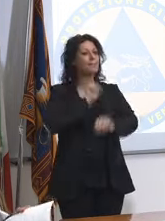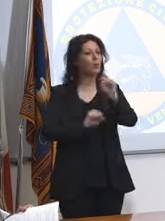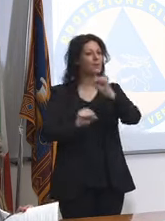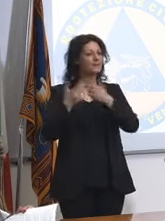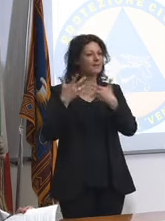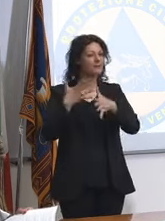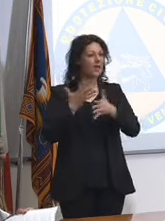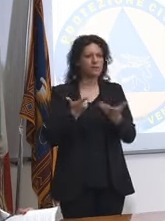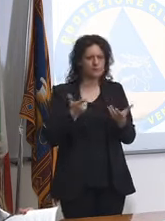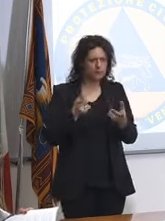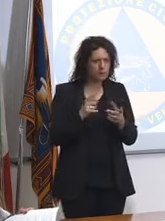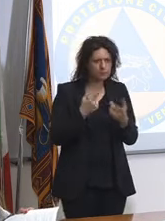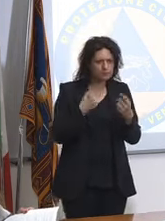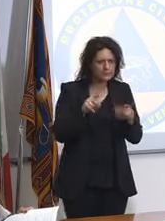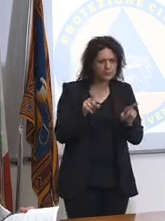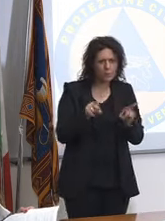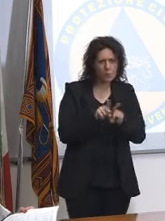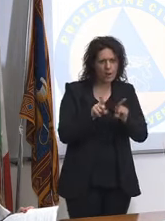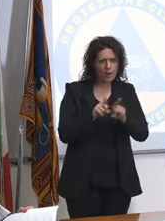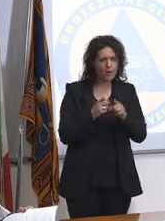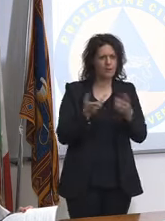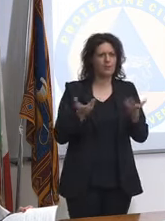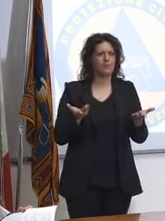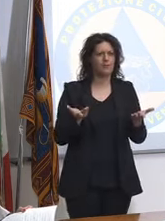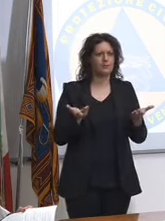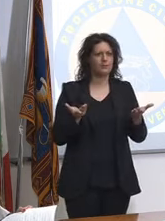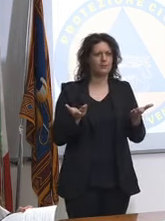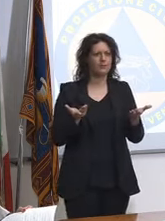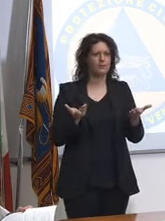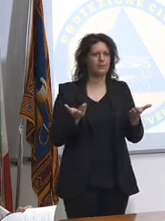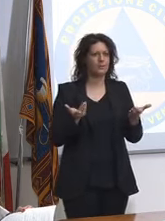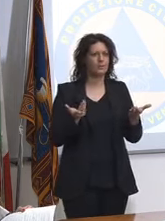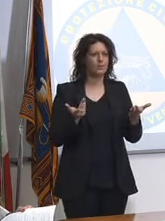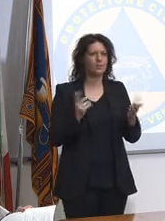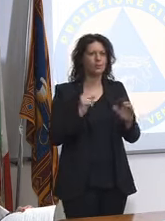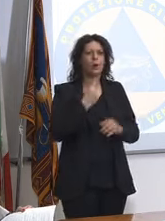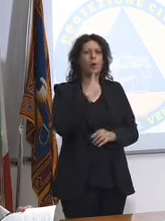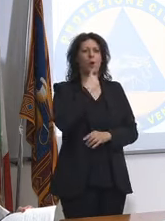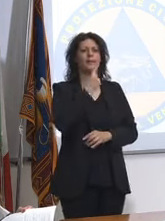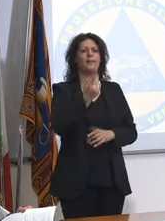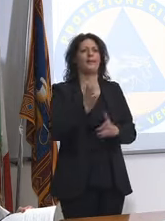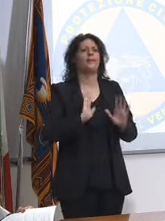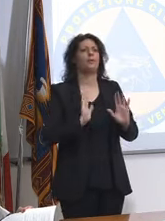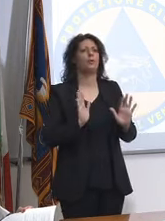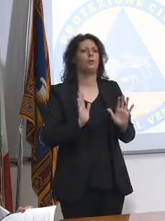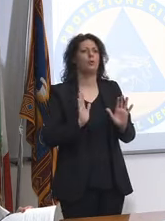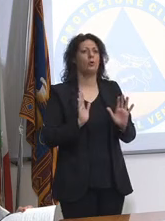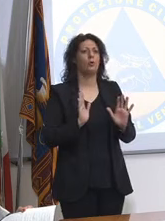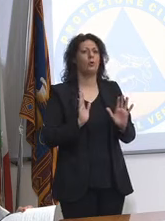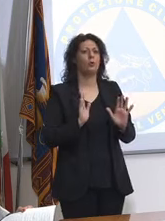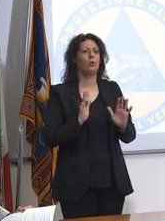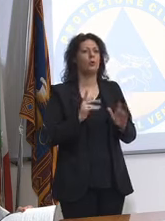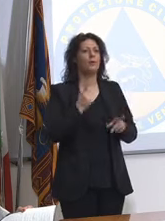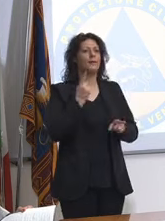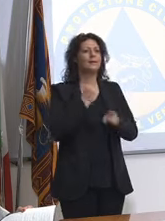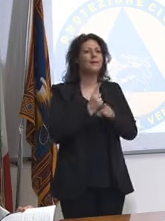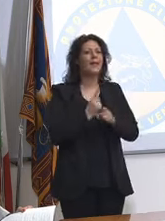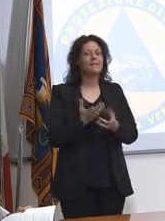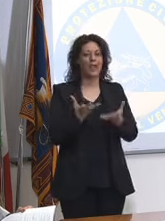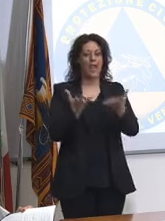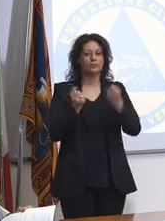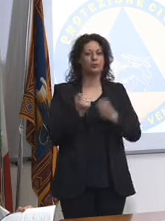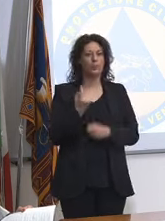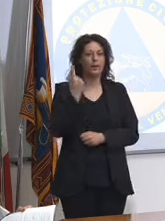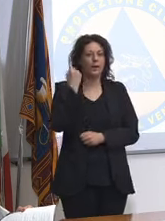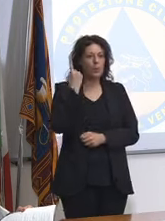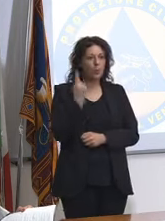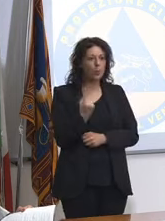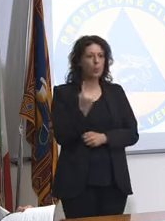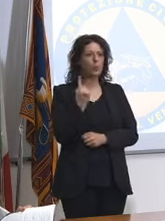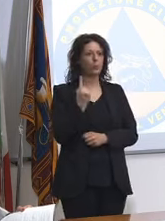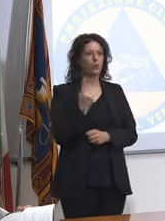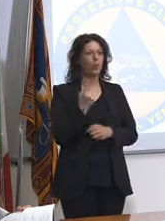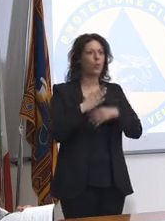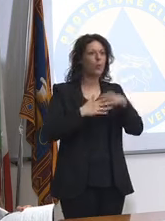roba da erorare, cioè non è che stiamo parlando di metterli uno con i guanti bianchi